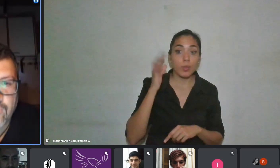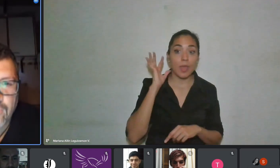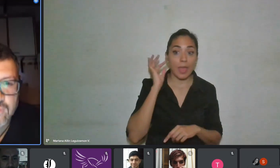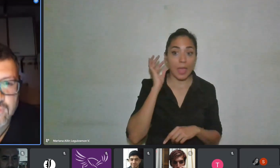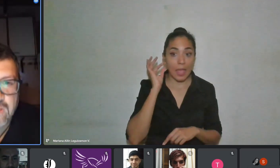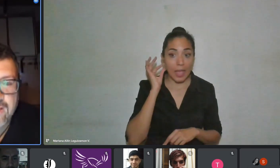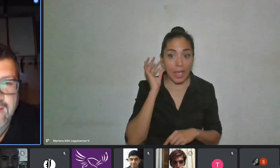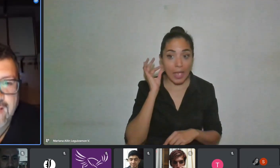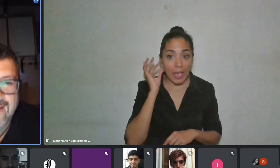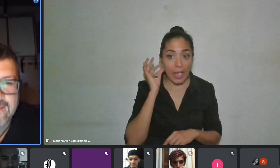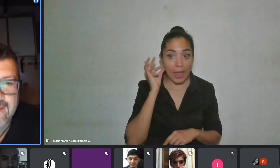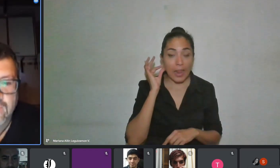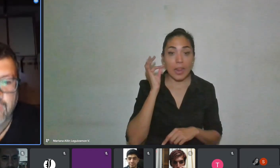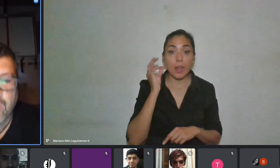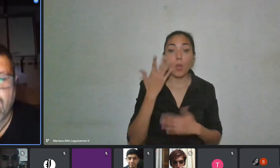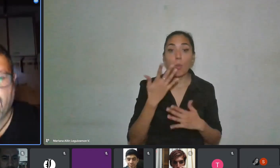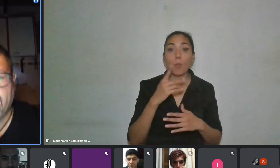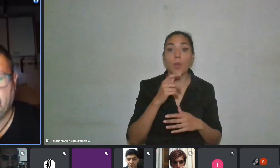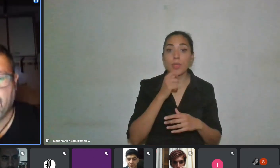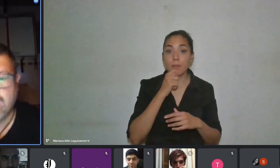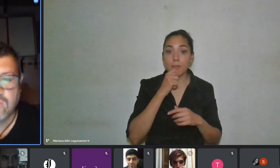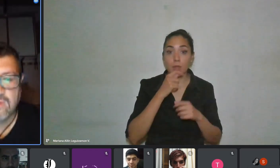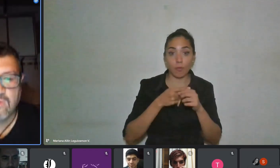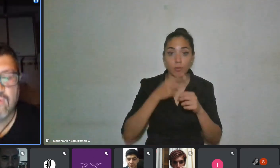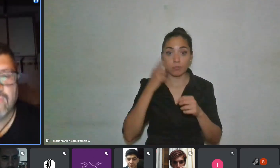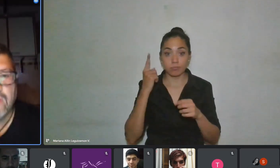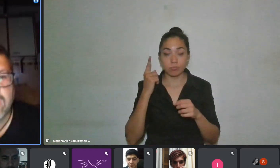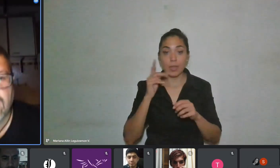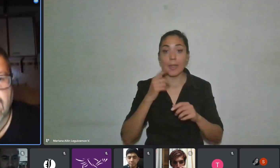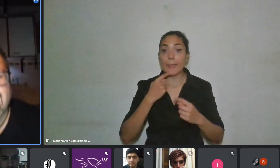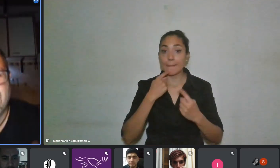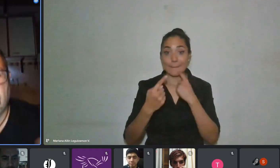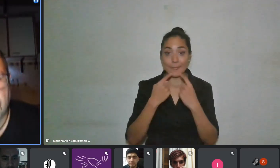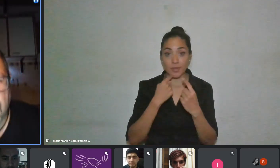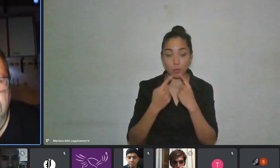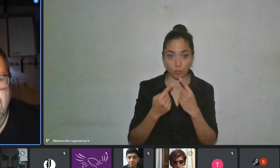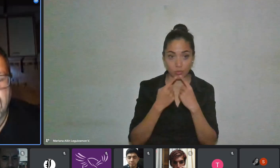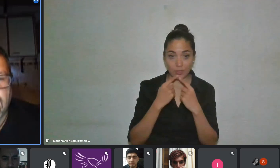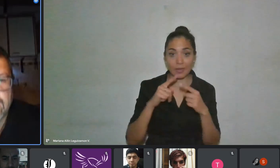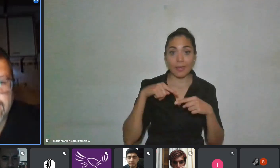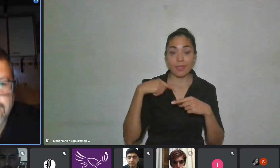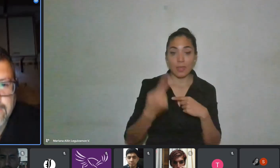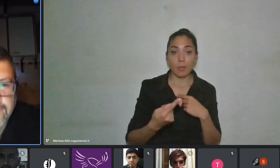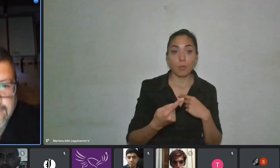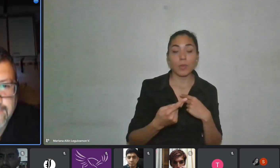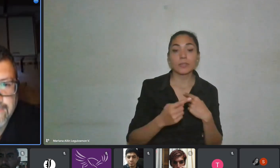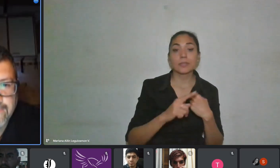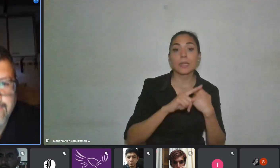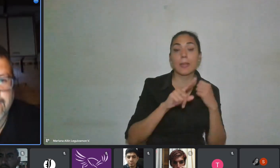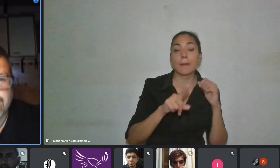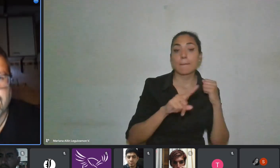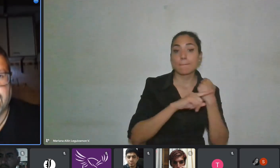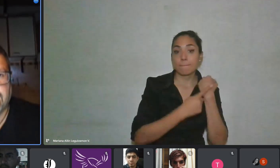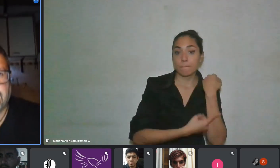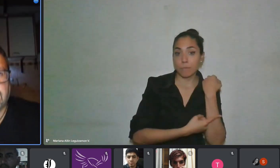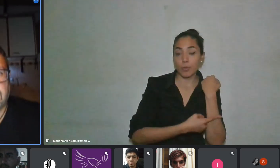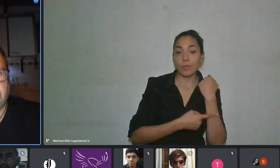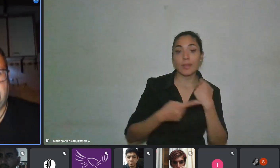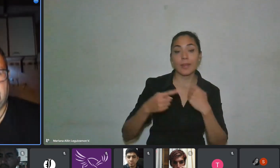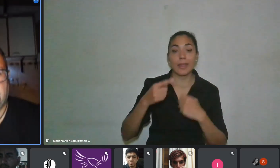activen sus micrófonos y encantados. Después vamos a ver el Poder Ejecutivo y un poquito de lo que es el constitucionalismo.